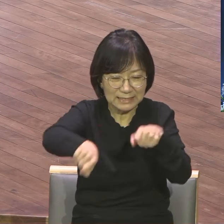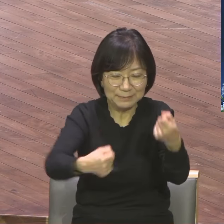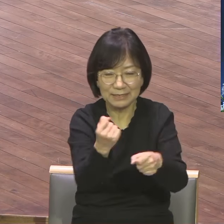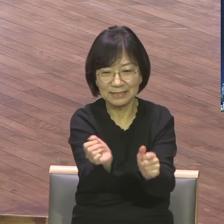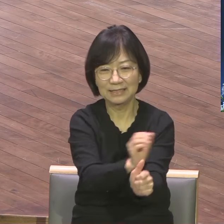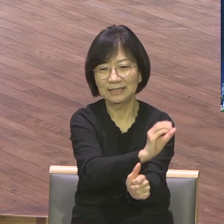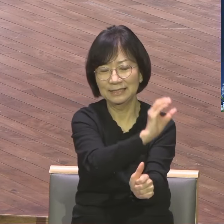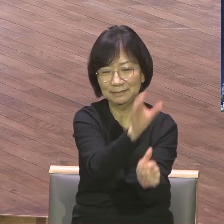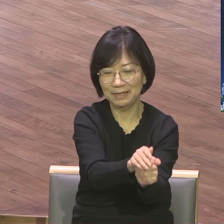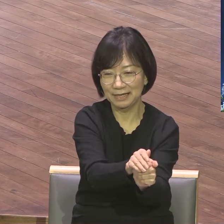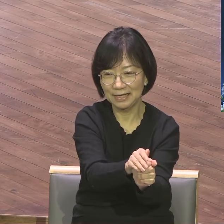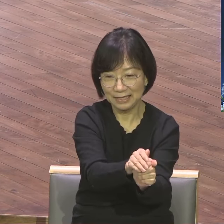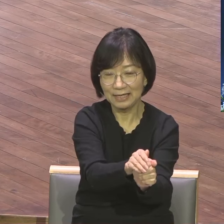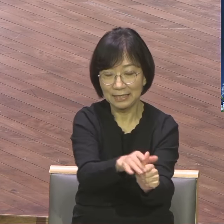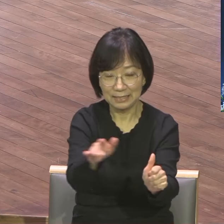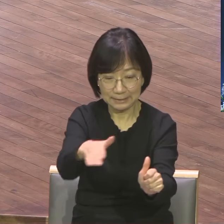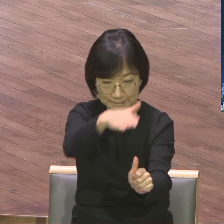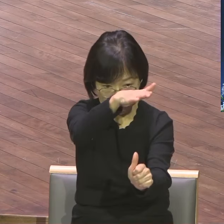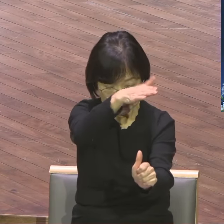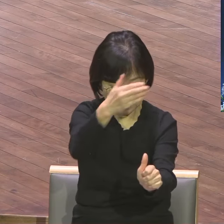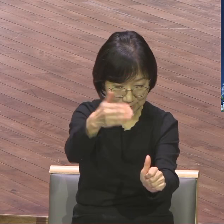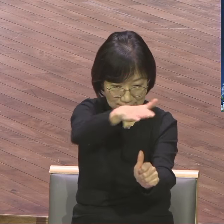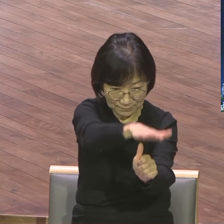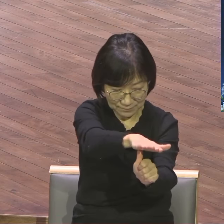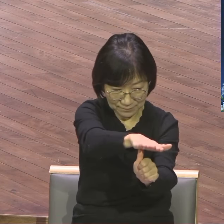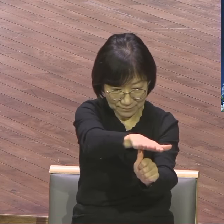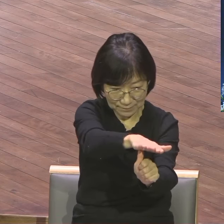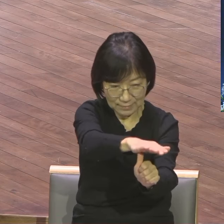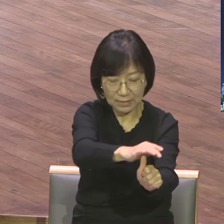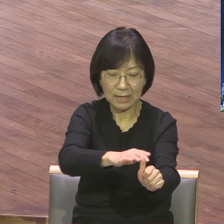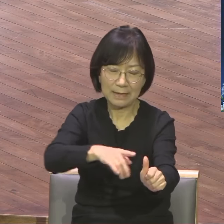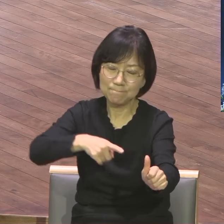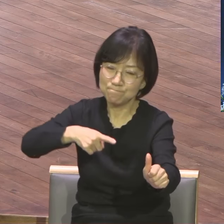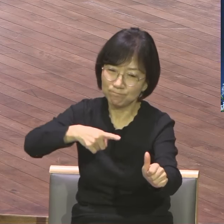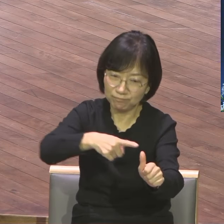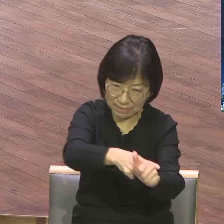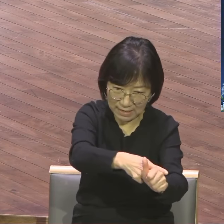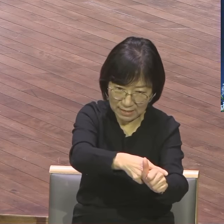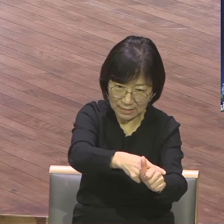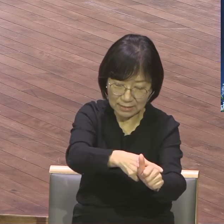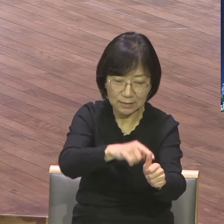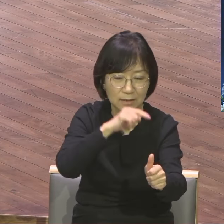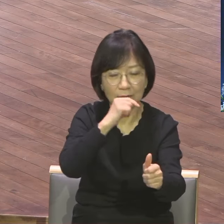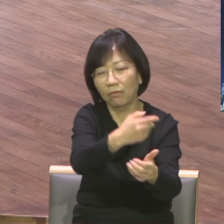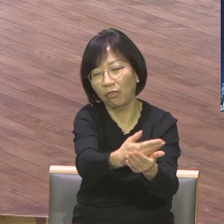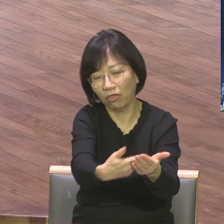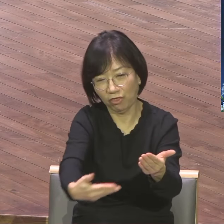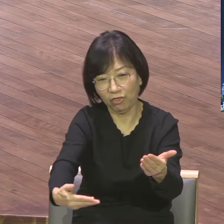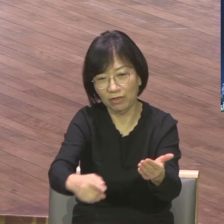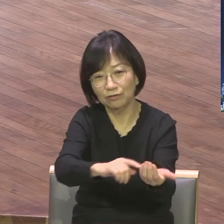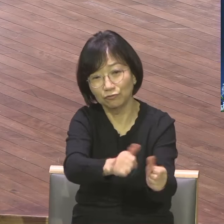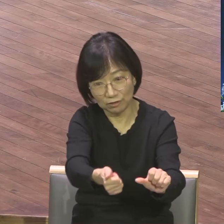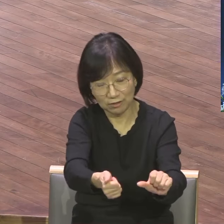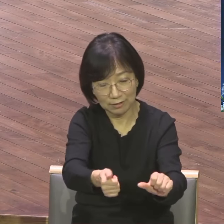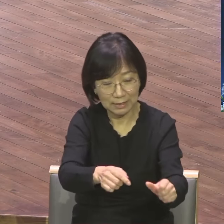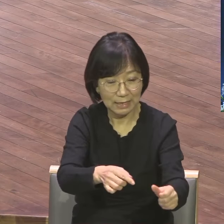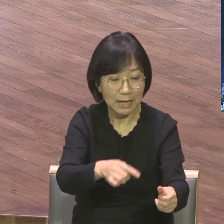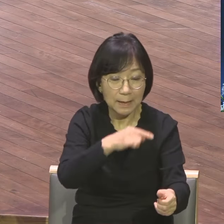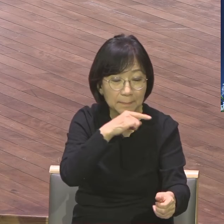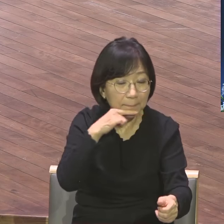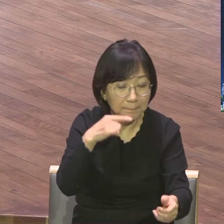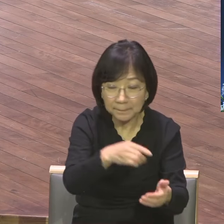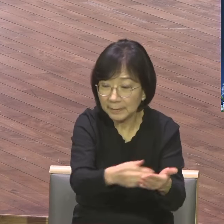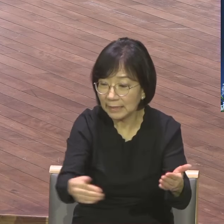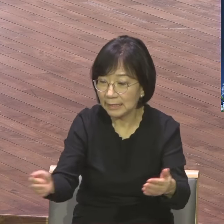받아서 번제단 양옆에 있는 사각뿔에 바르고 그리고 그 피를 그 번제단에